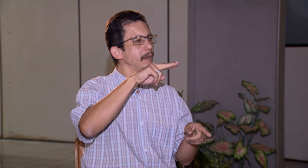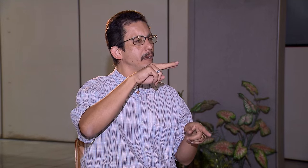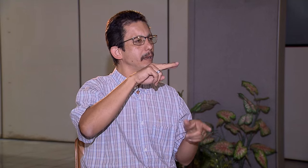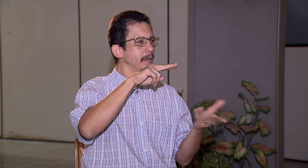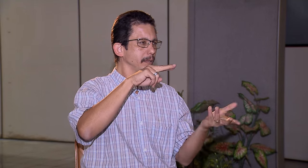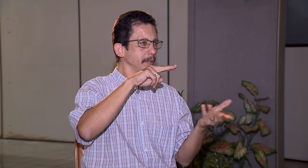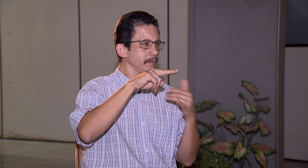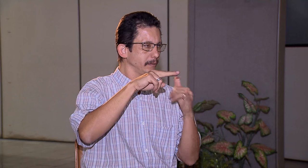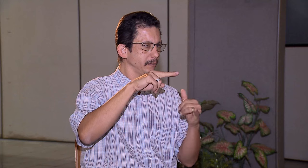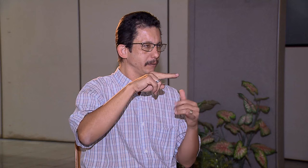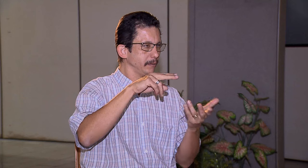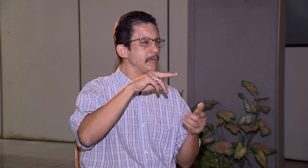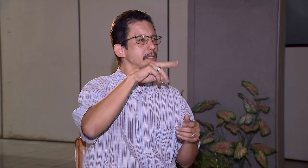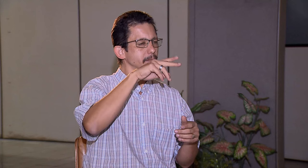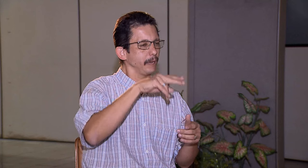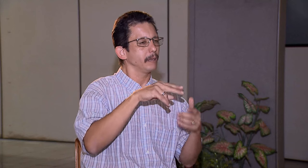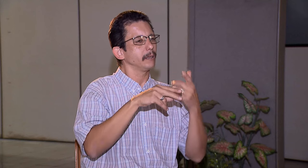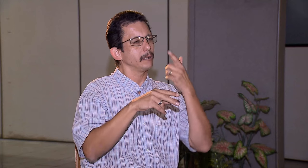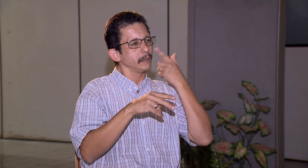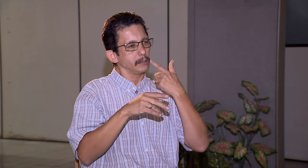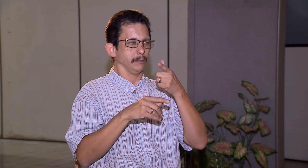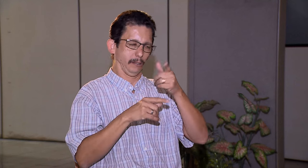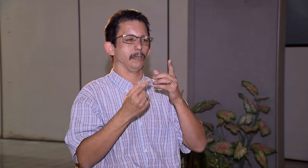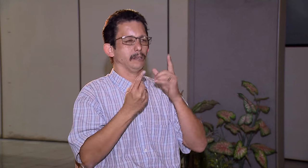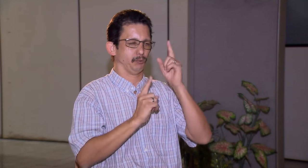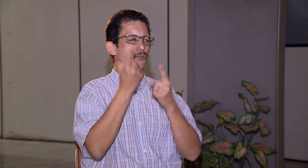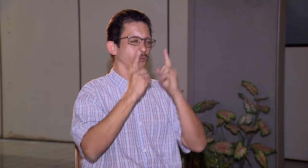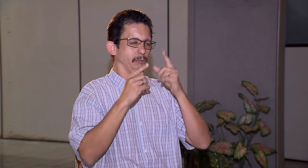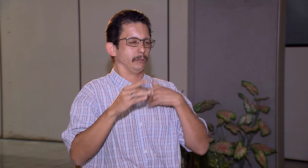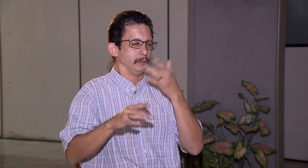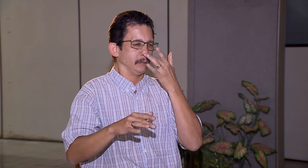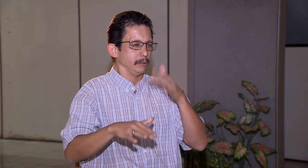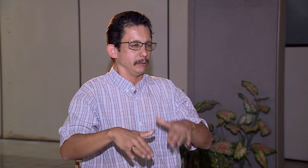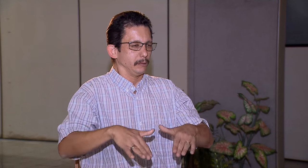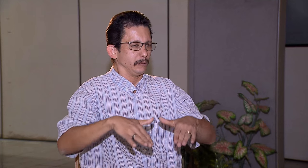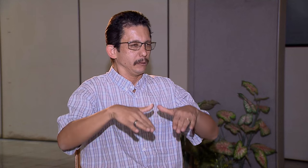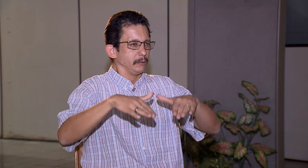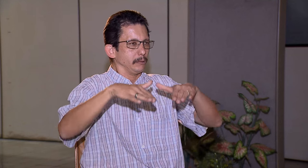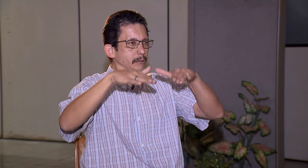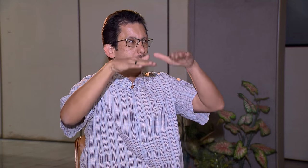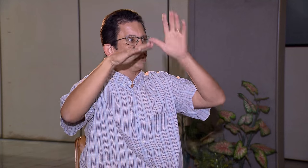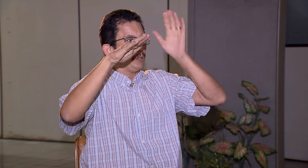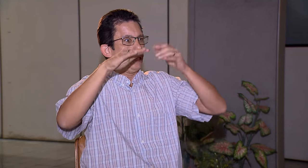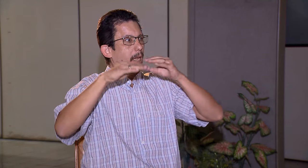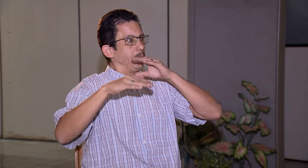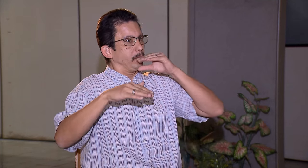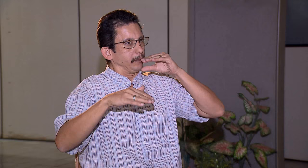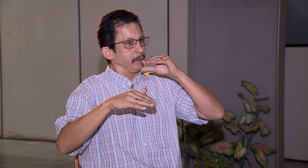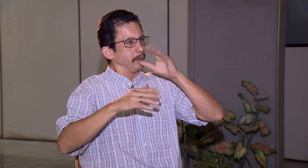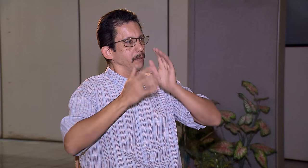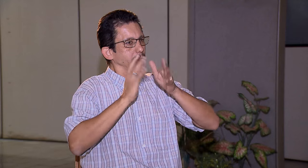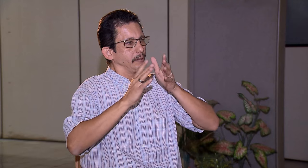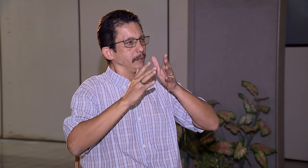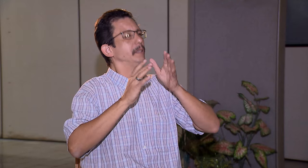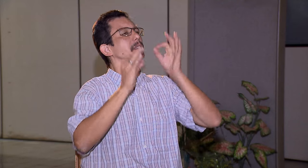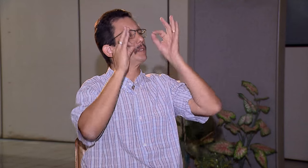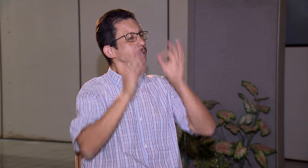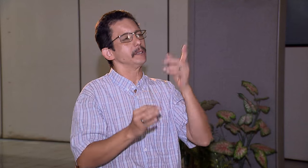os irmãos... Né, uma irmã, especificamente, depois que chegou a uma certa idade, ela começou